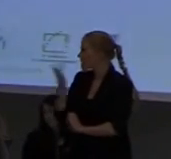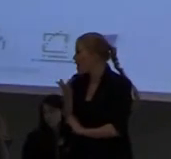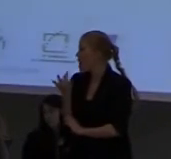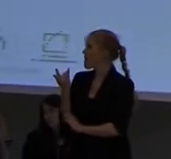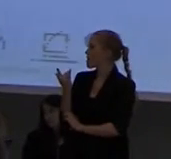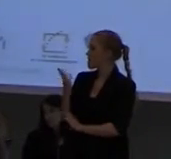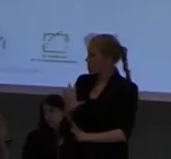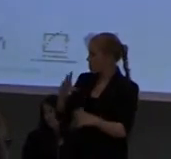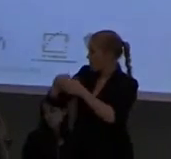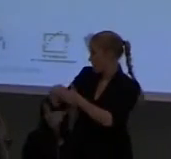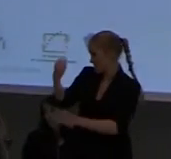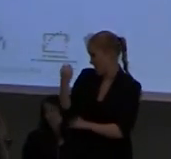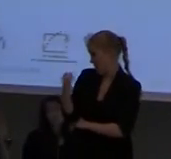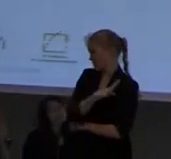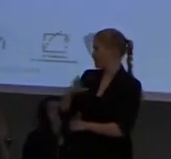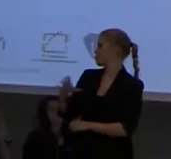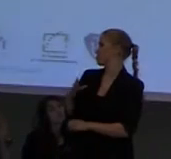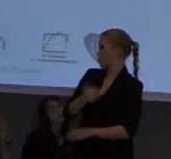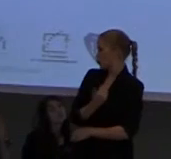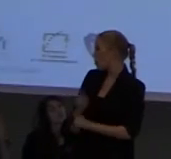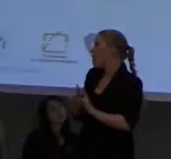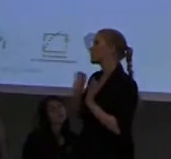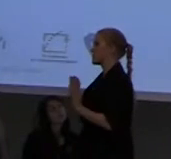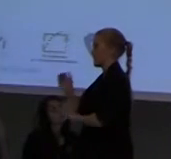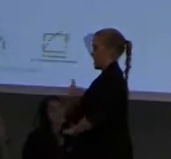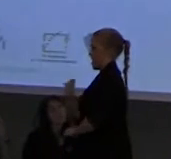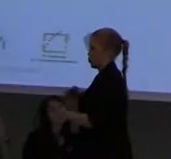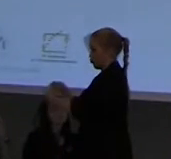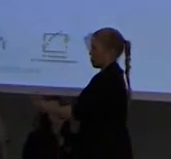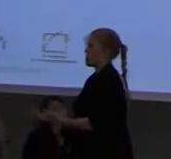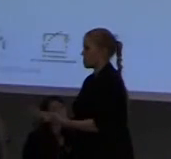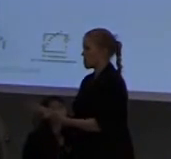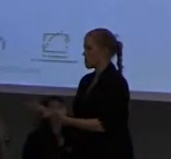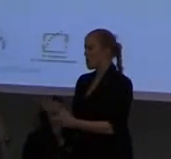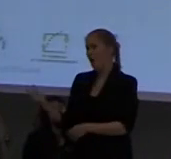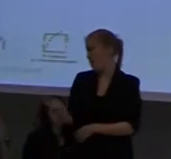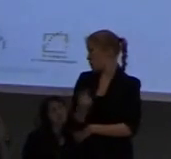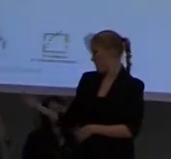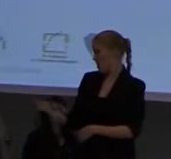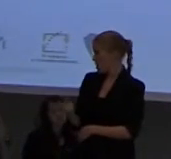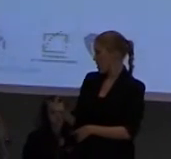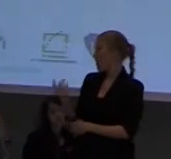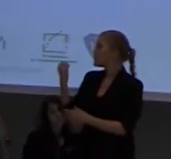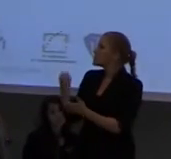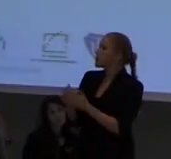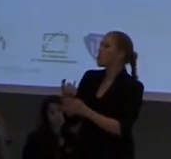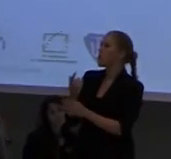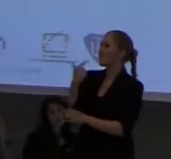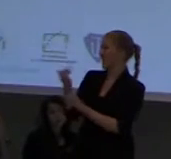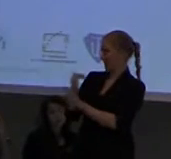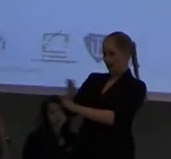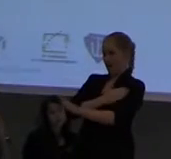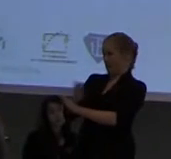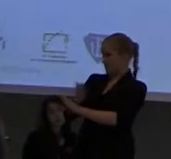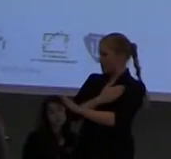tečka. Za posledních 25 let děti přešly do základních škol a to, proč jsme tady dneska my, o čem si budeme hodně povídat, je to, jestli